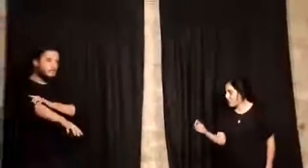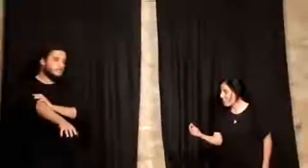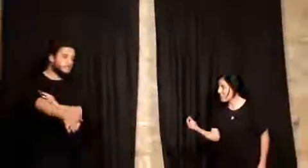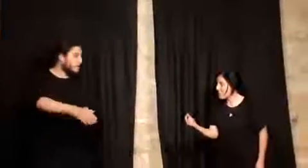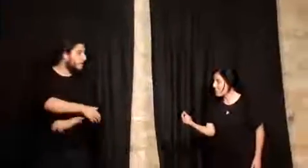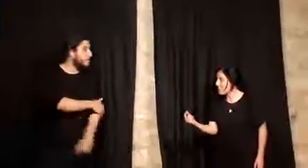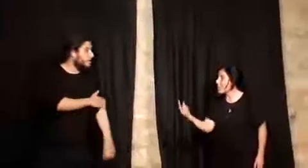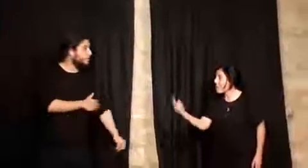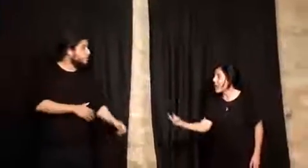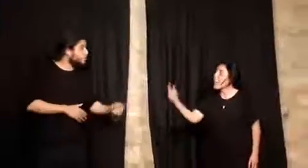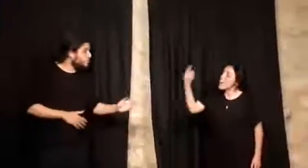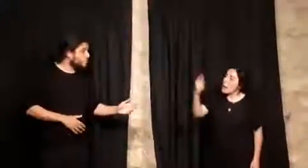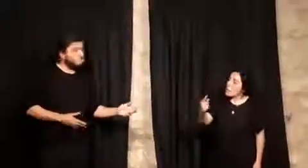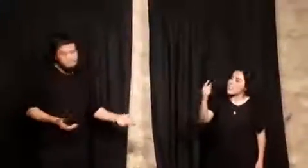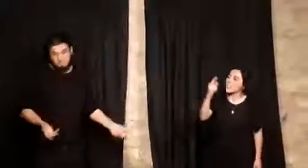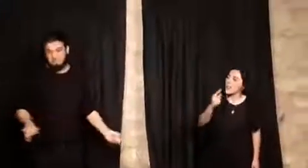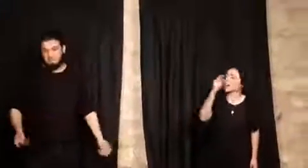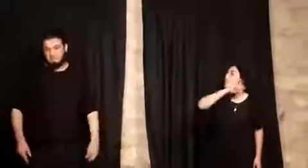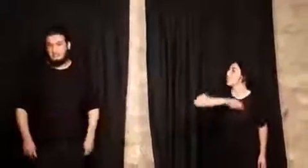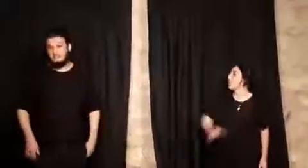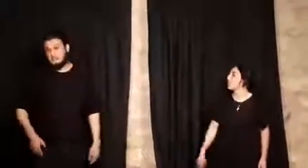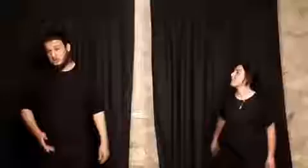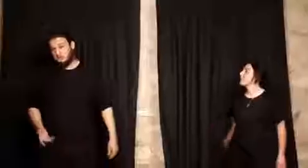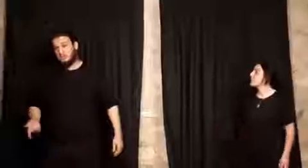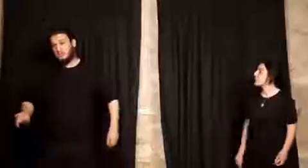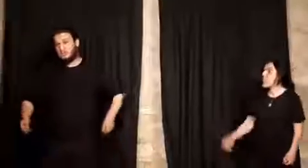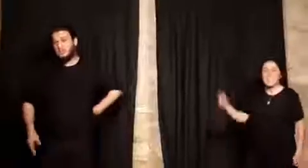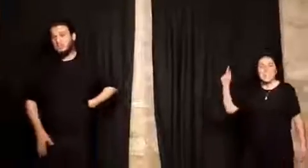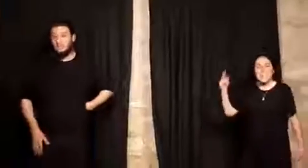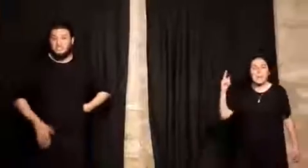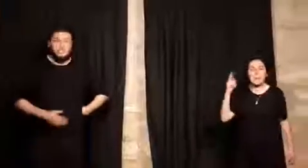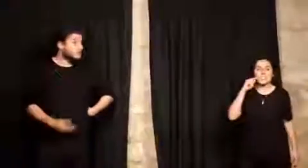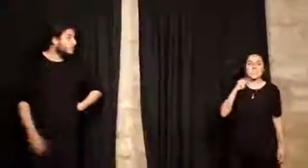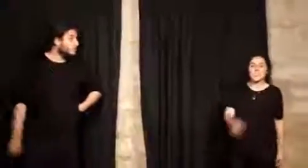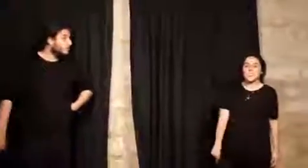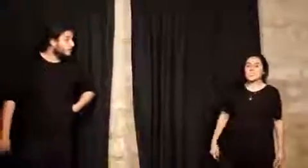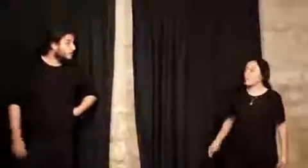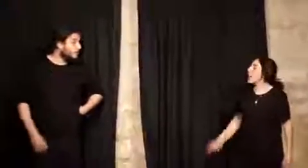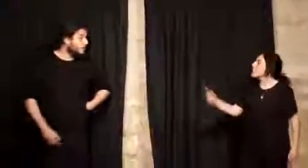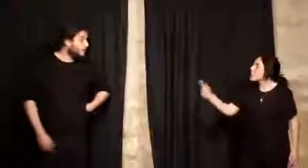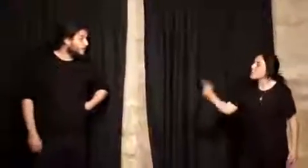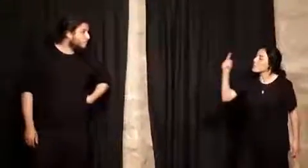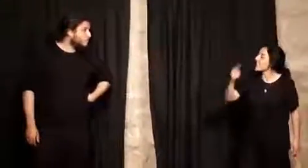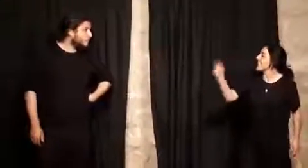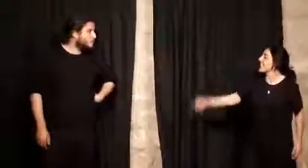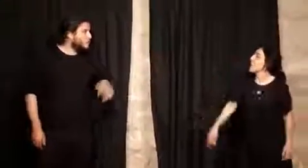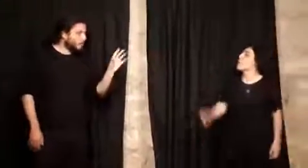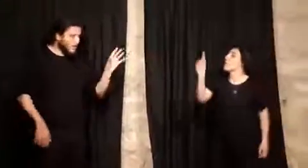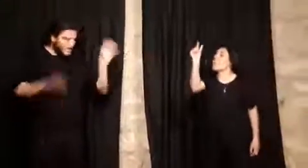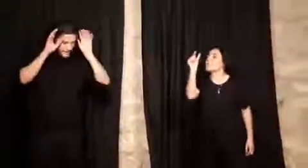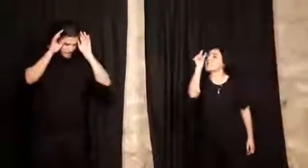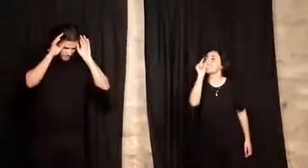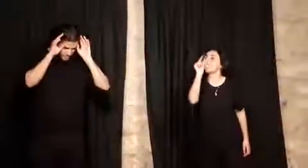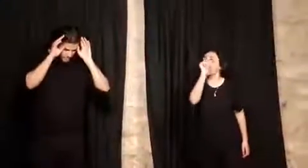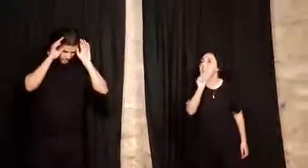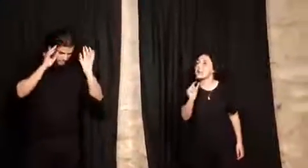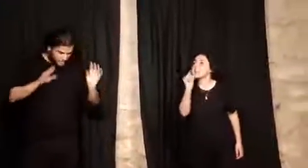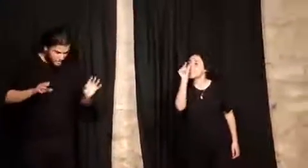Je vais vous le dire mais la marque sera la soupe ! Oh ! Comme ça ça va finir !